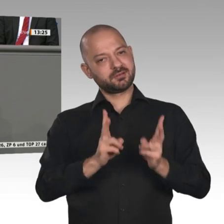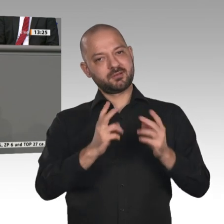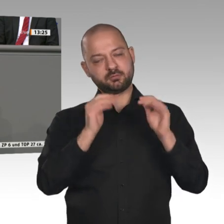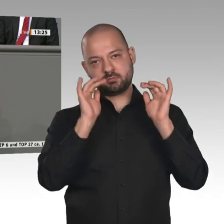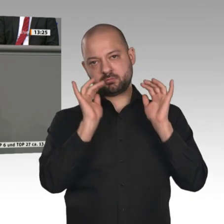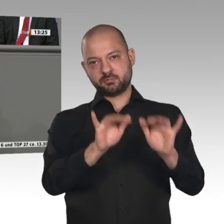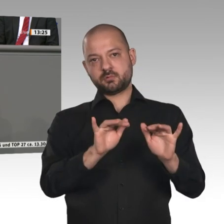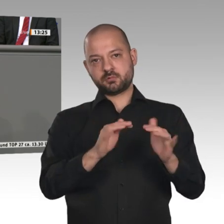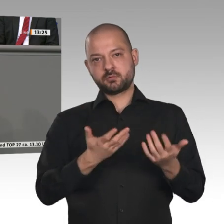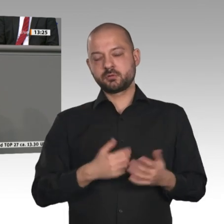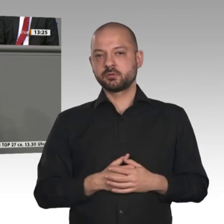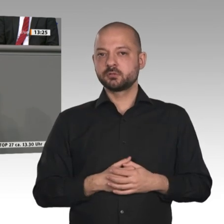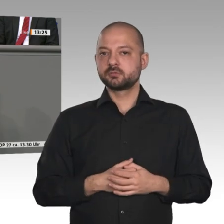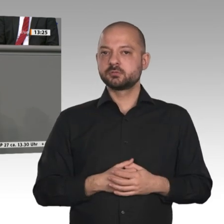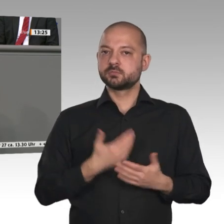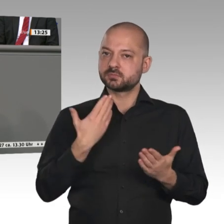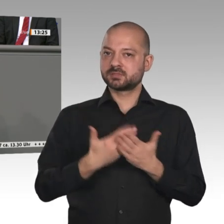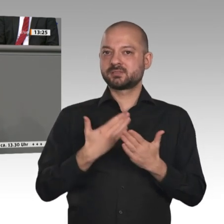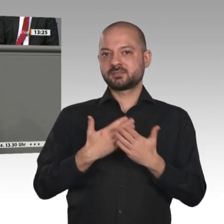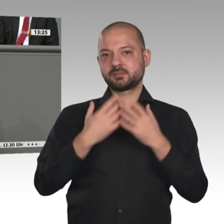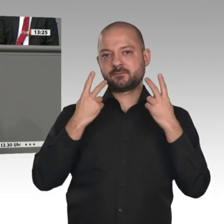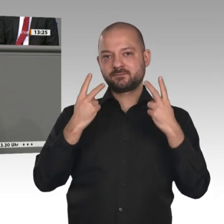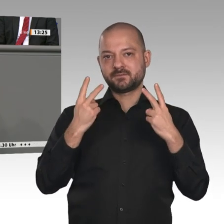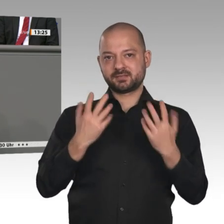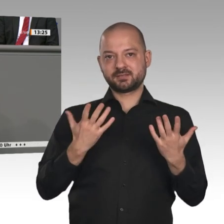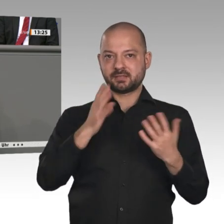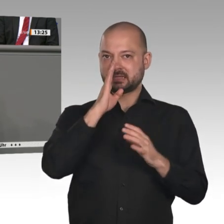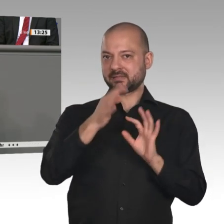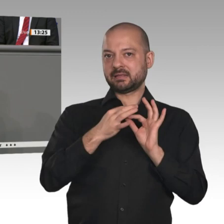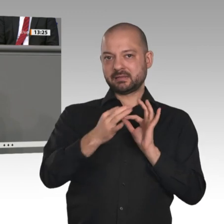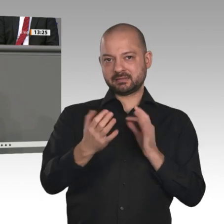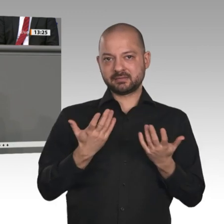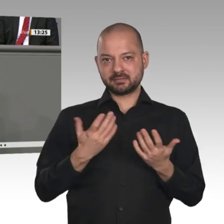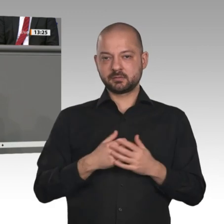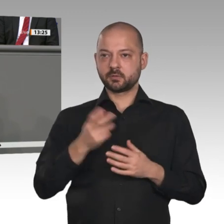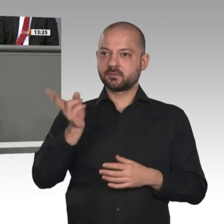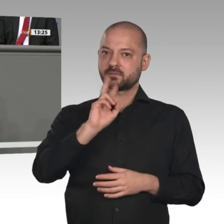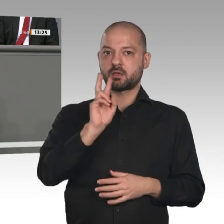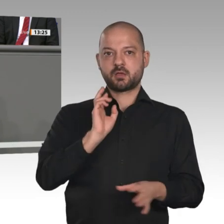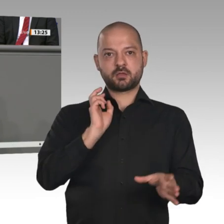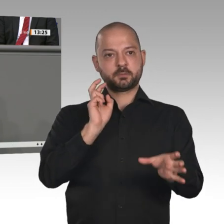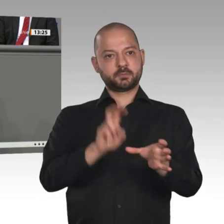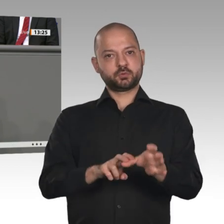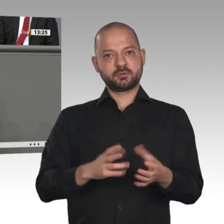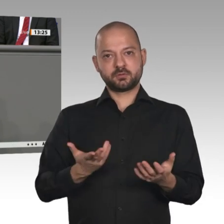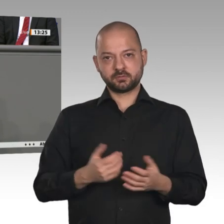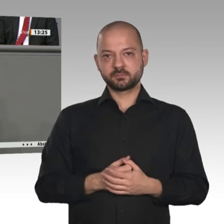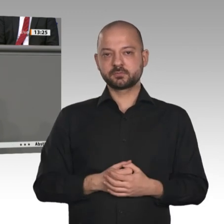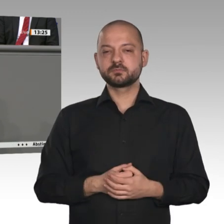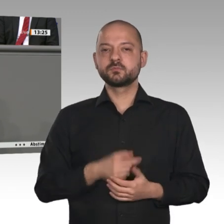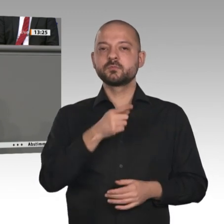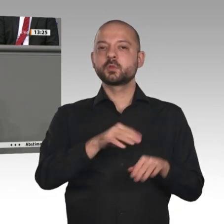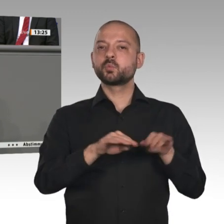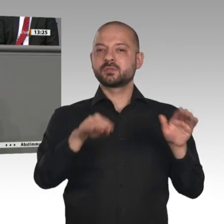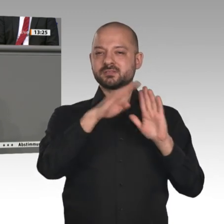Richtschnur bei der Frage sein, wer aus diesem Personenkreis einzubürgern ist. Wie sich im Laufe der Zeit herausstellte, hat Artikel 116